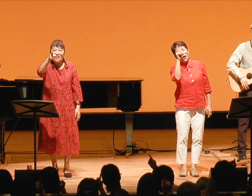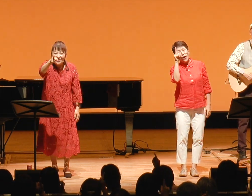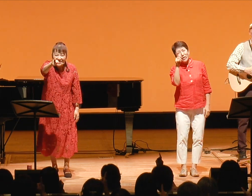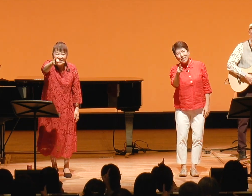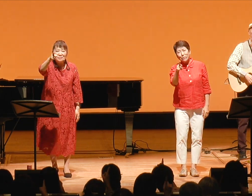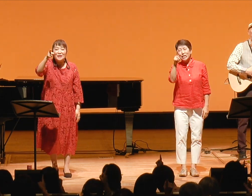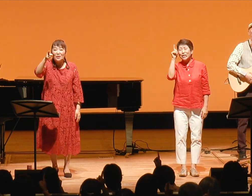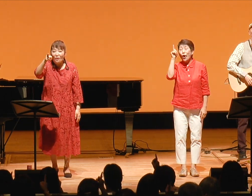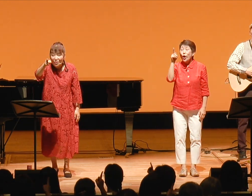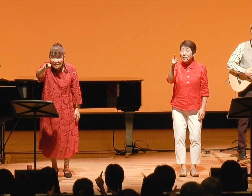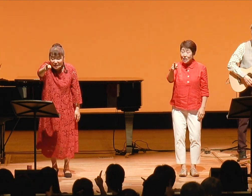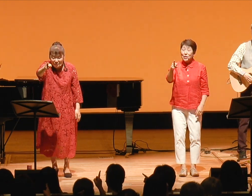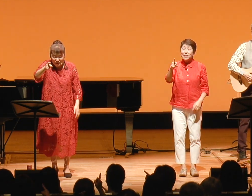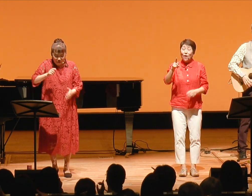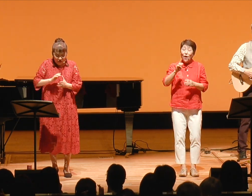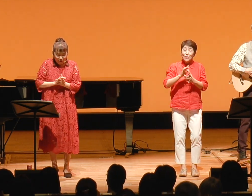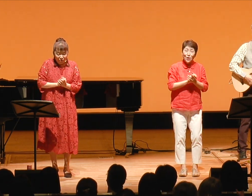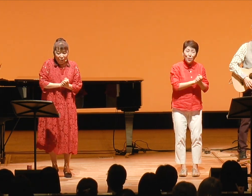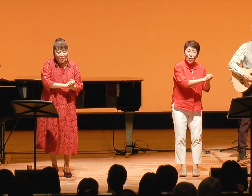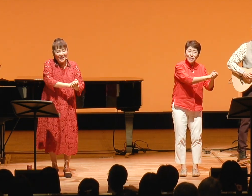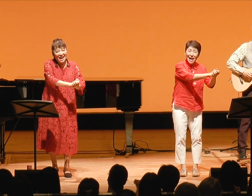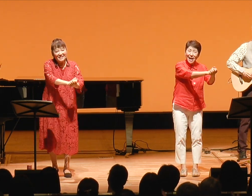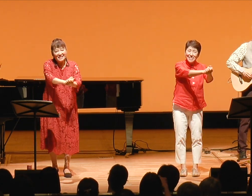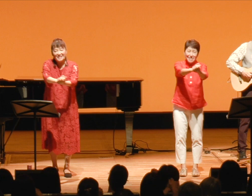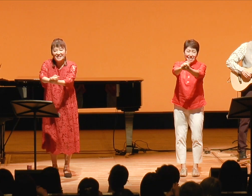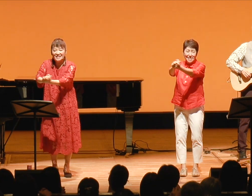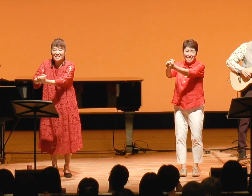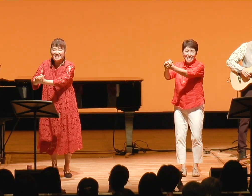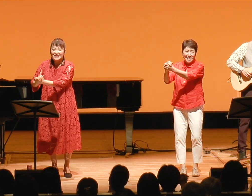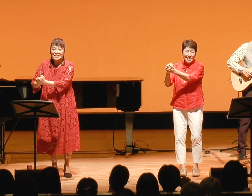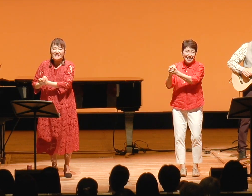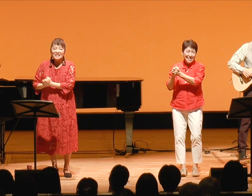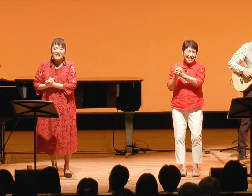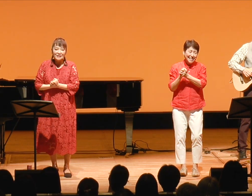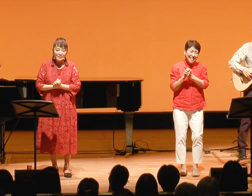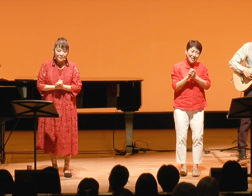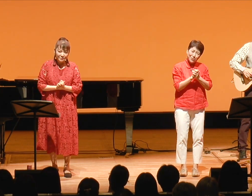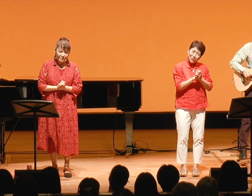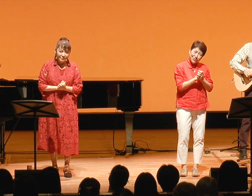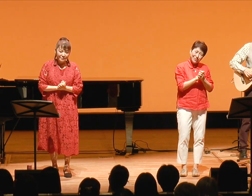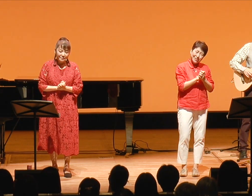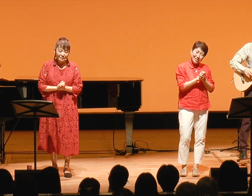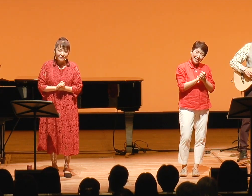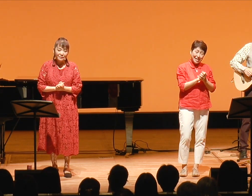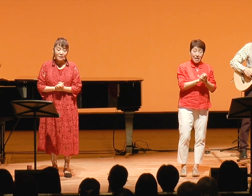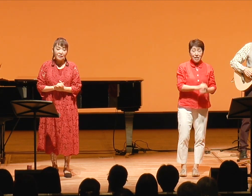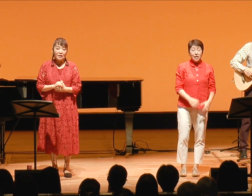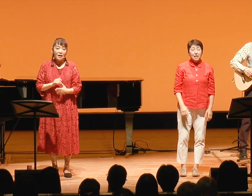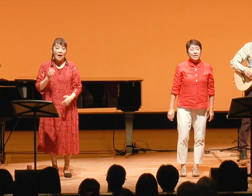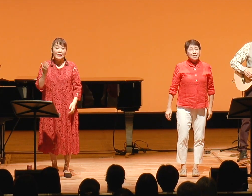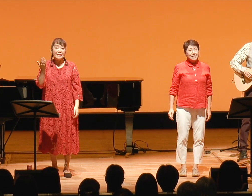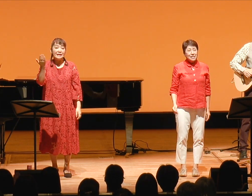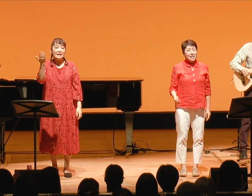君と君と君と友達。 今まで出会った